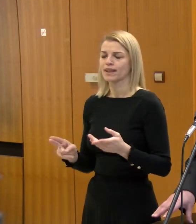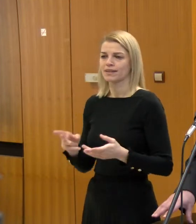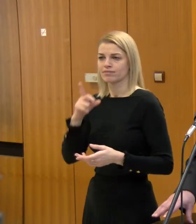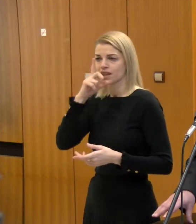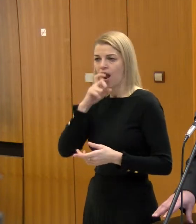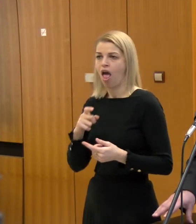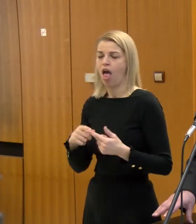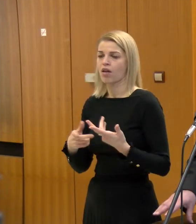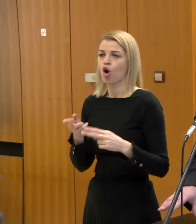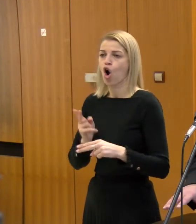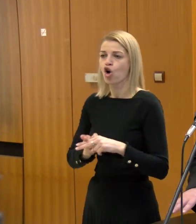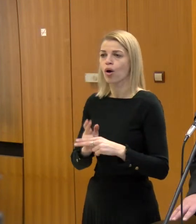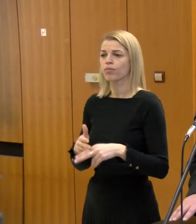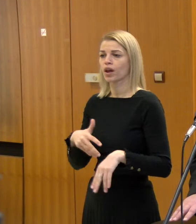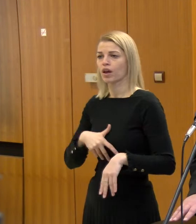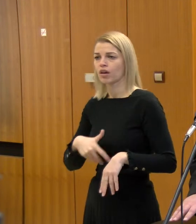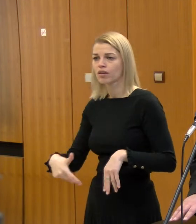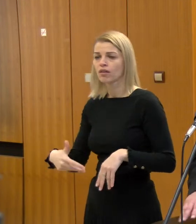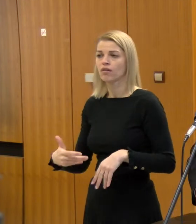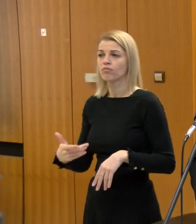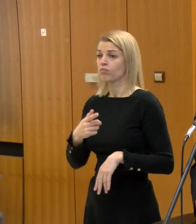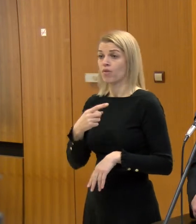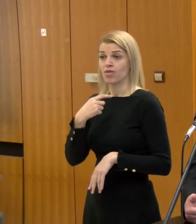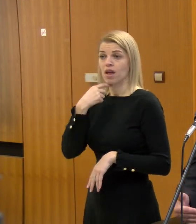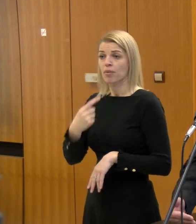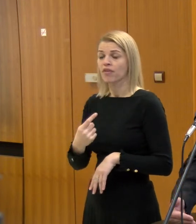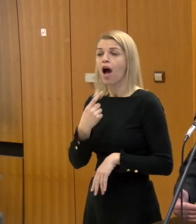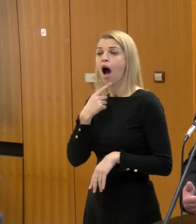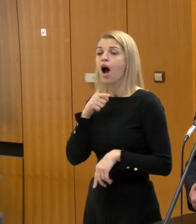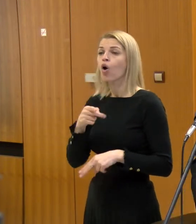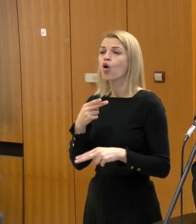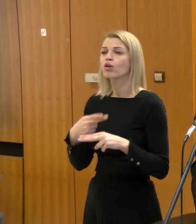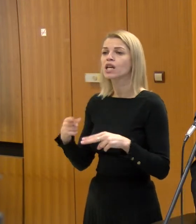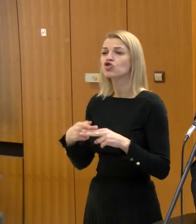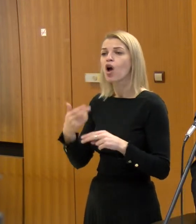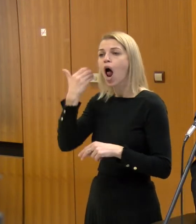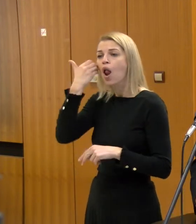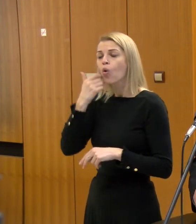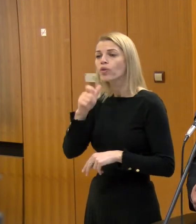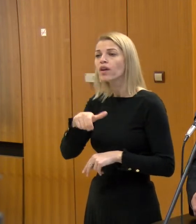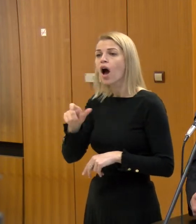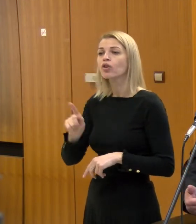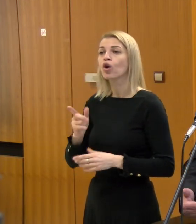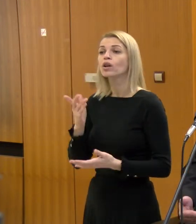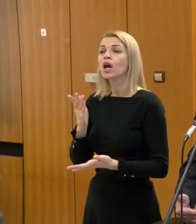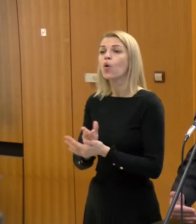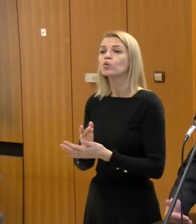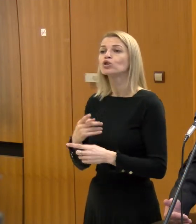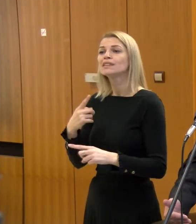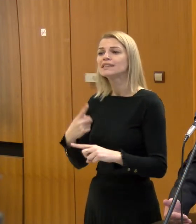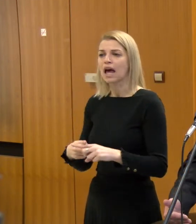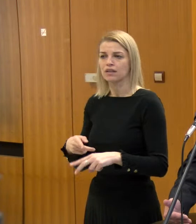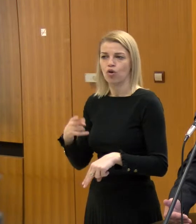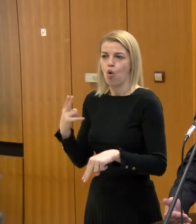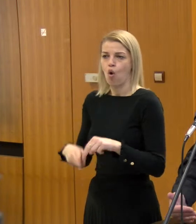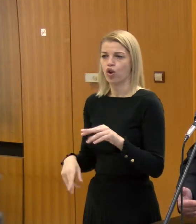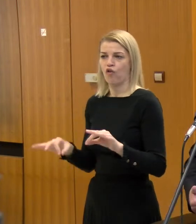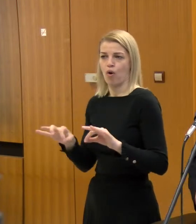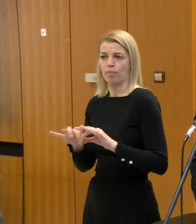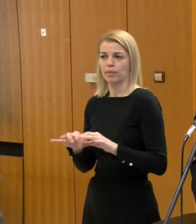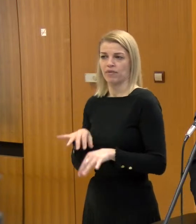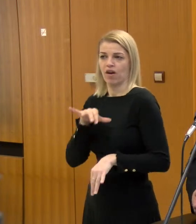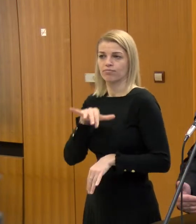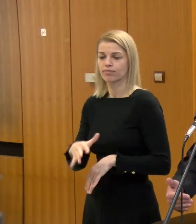alebo neželaného tehotenstva a nepoviete im, ako toto riešia ľudia, ktorí sú už na sex zrelí a pripravení,